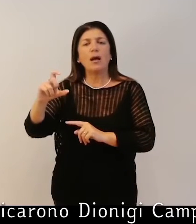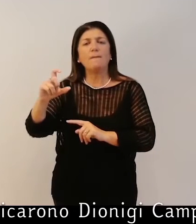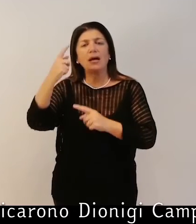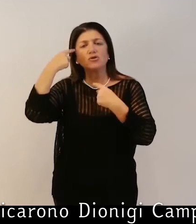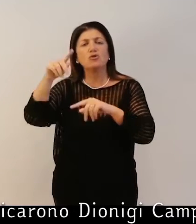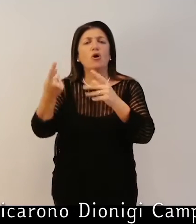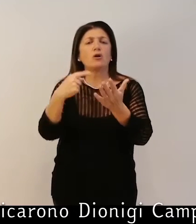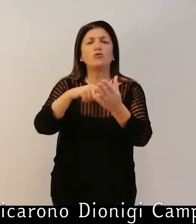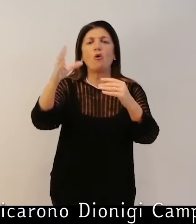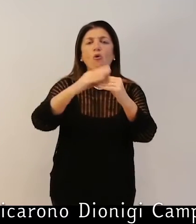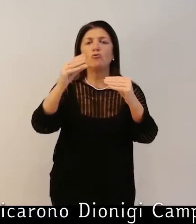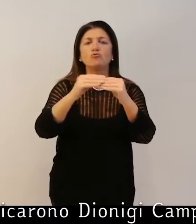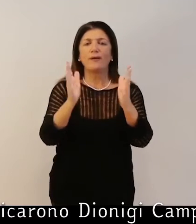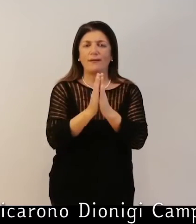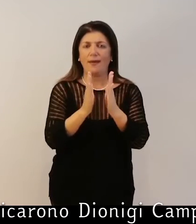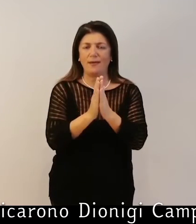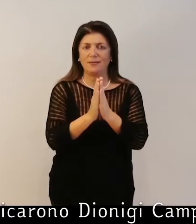chiesa.